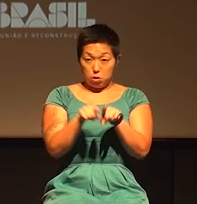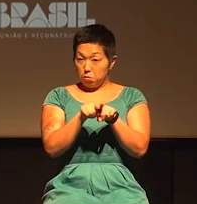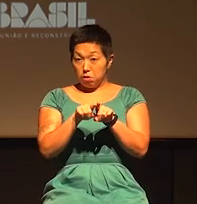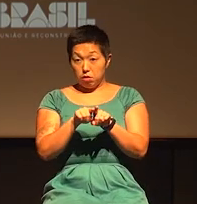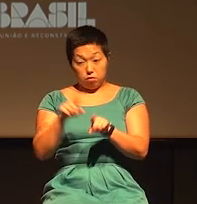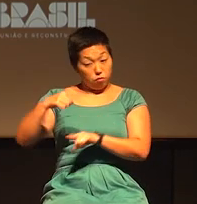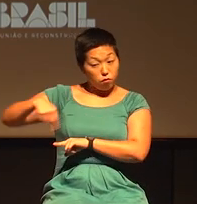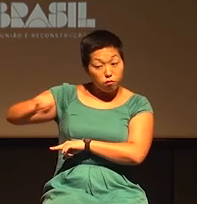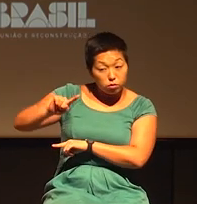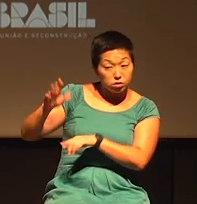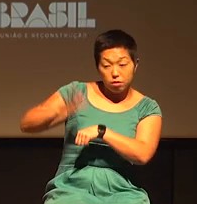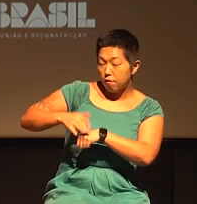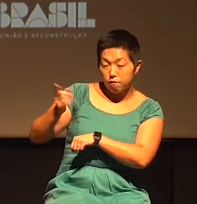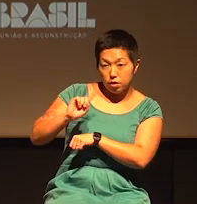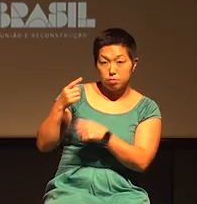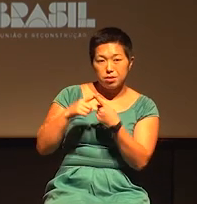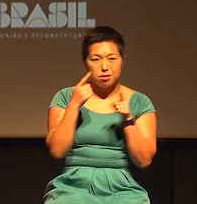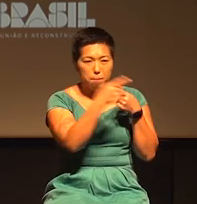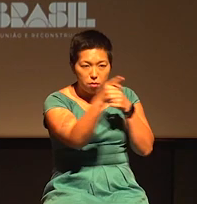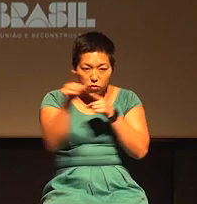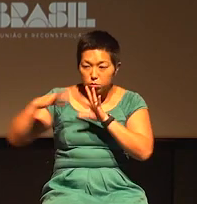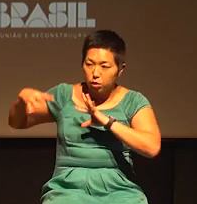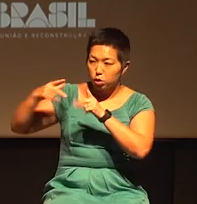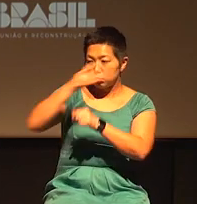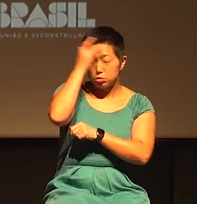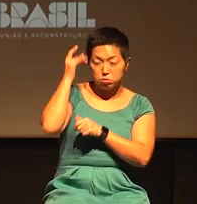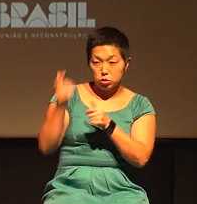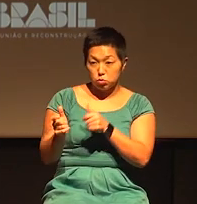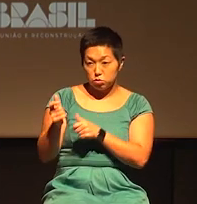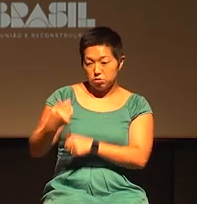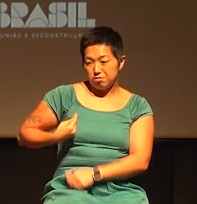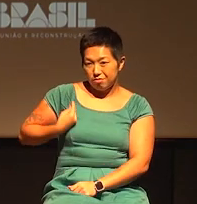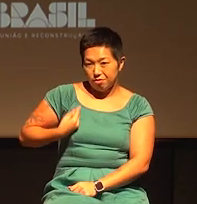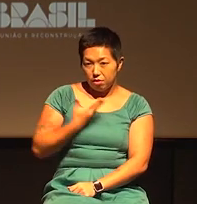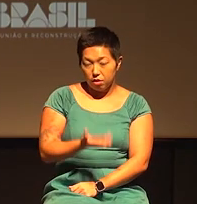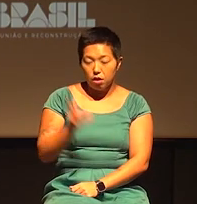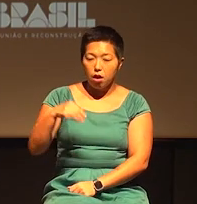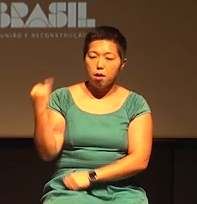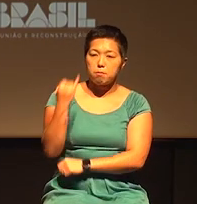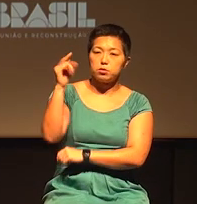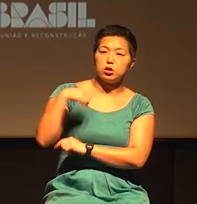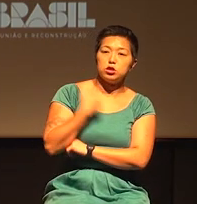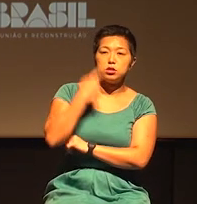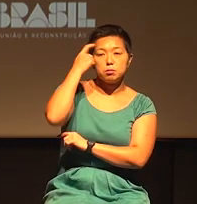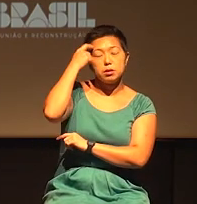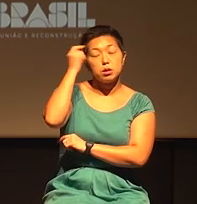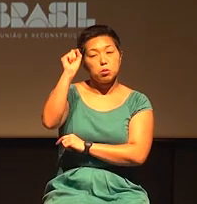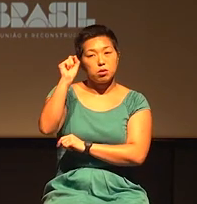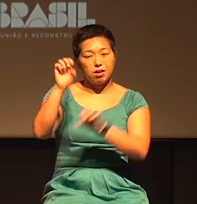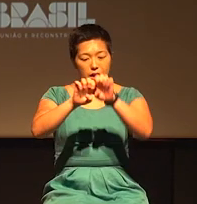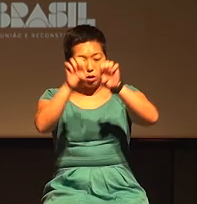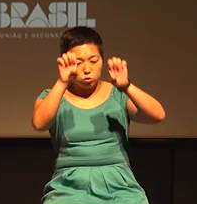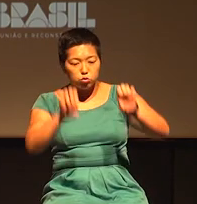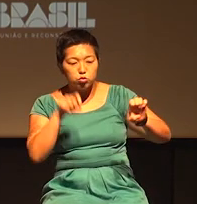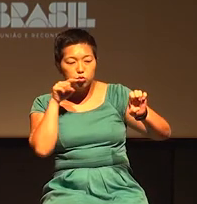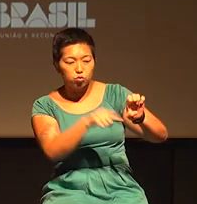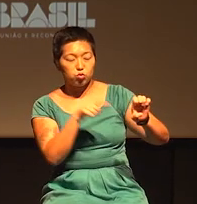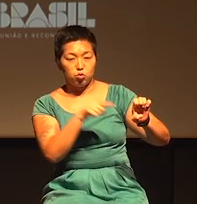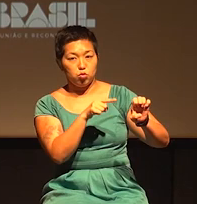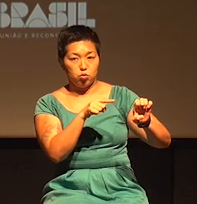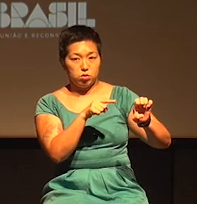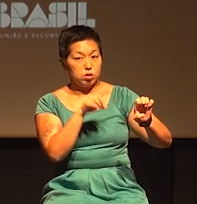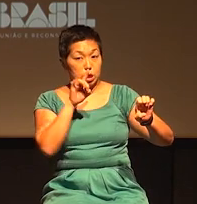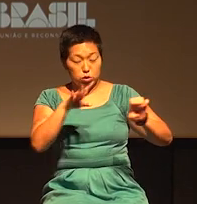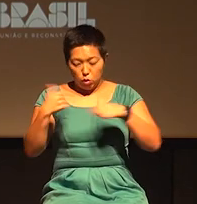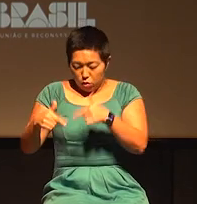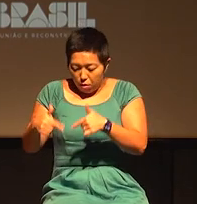não façam isso mas a provocação é para todo mundo que tá aqui eu acho que é importante que a gente comece a pensar mais estruturalmente ou seja para além